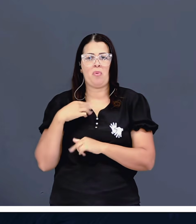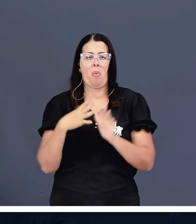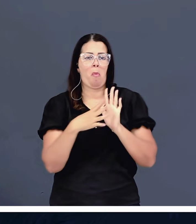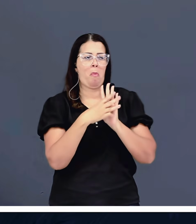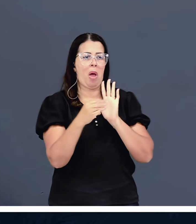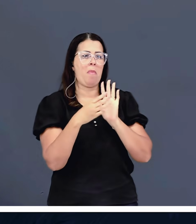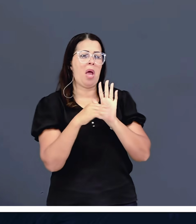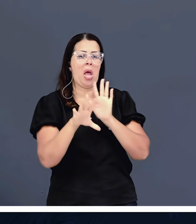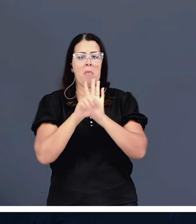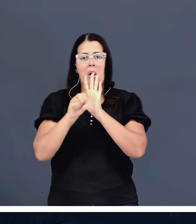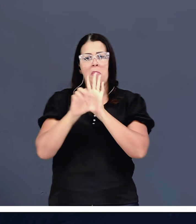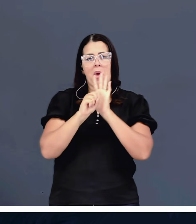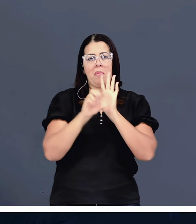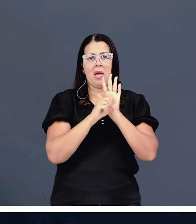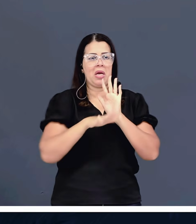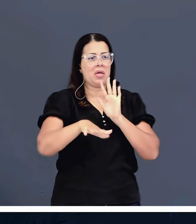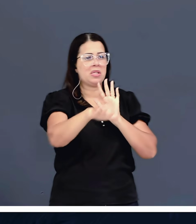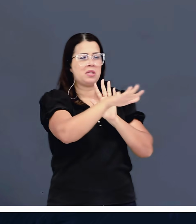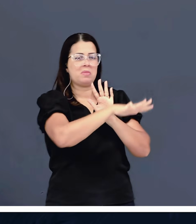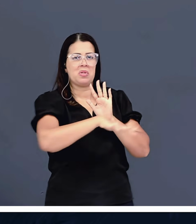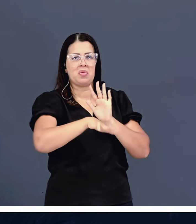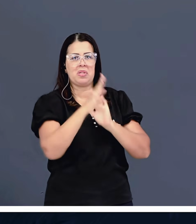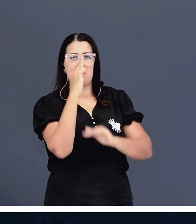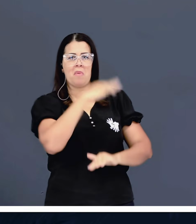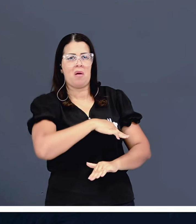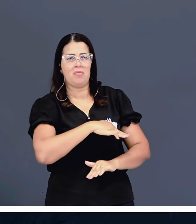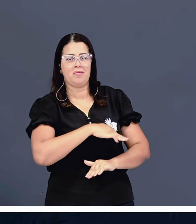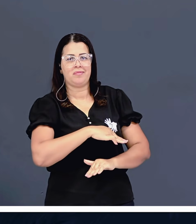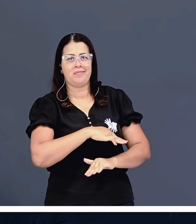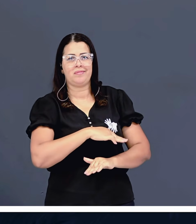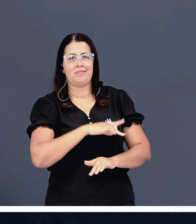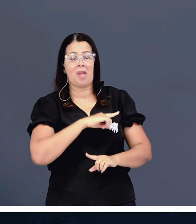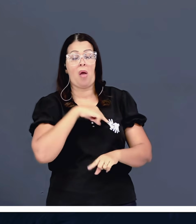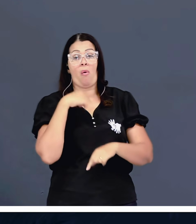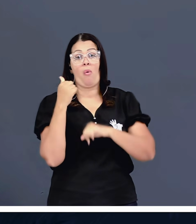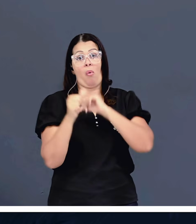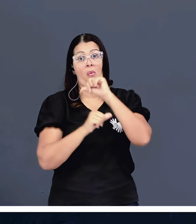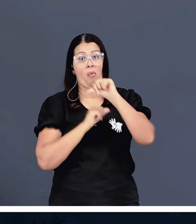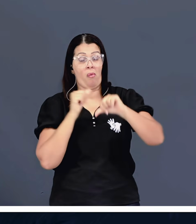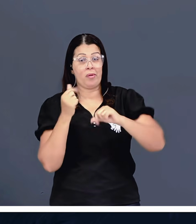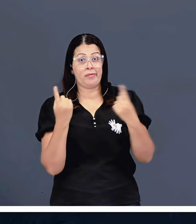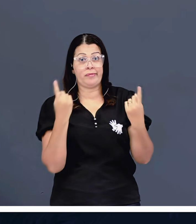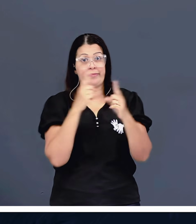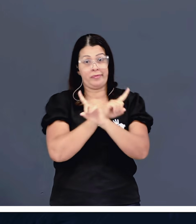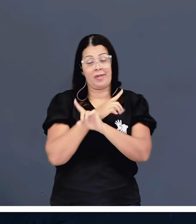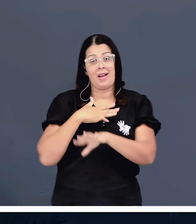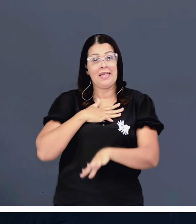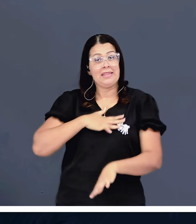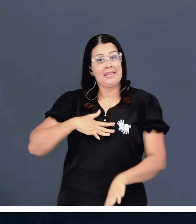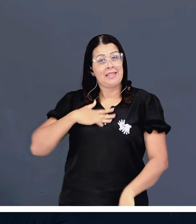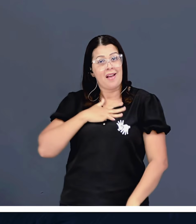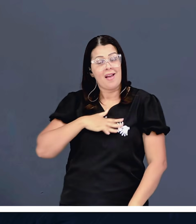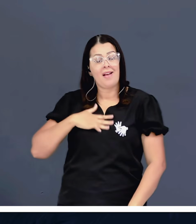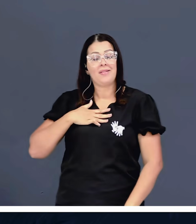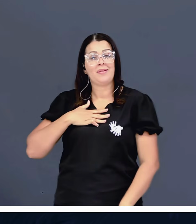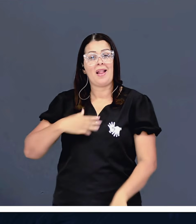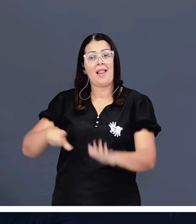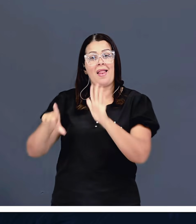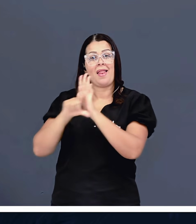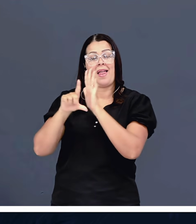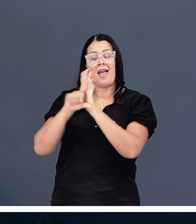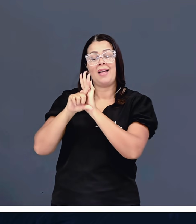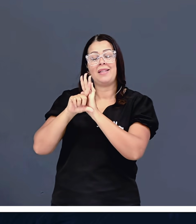dos pecadores, nem se assenta na roda dos zombadores. Ao contrário, sua satisfação está na lei do